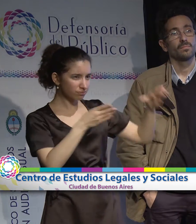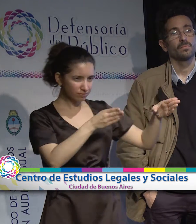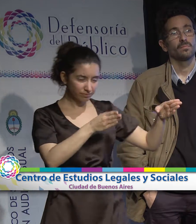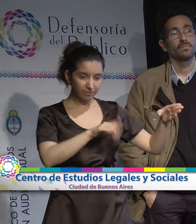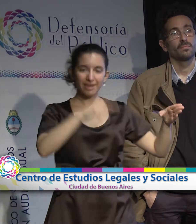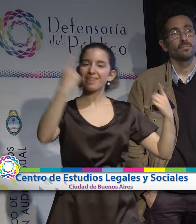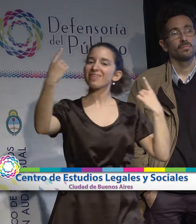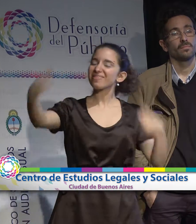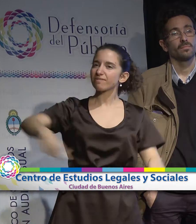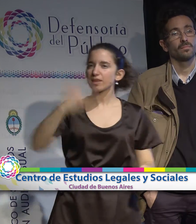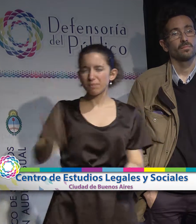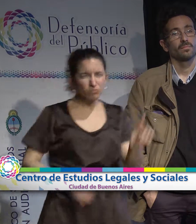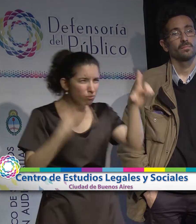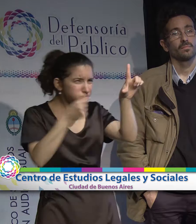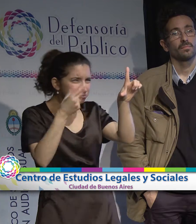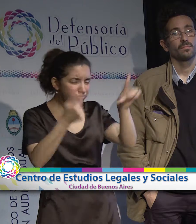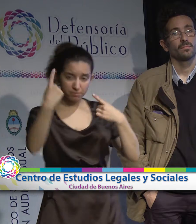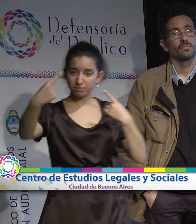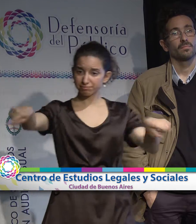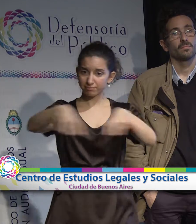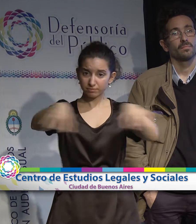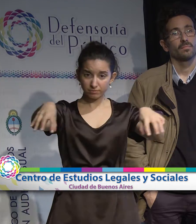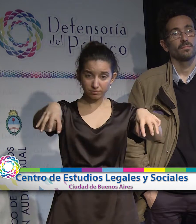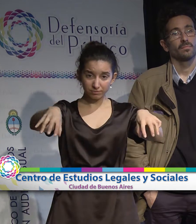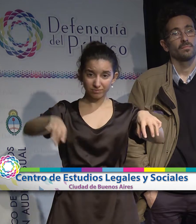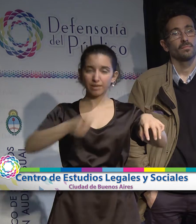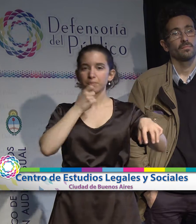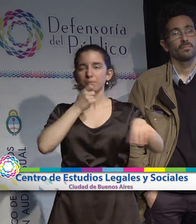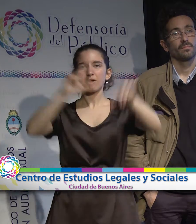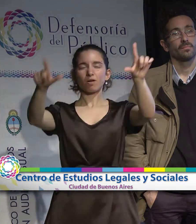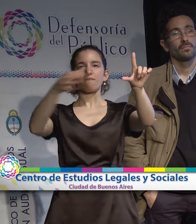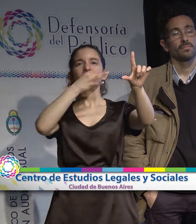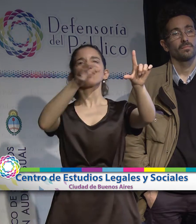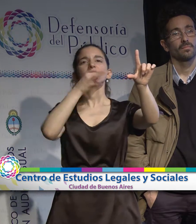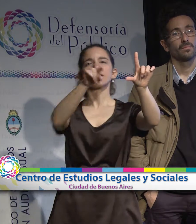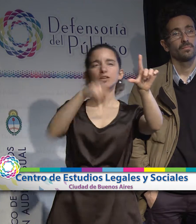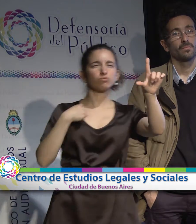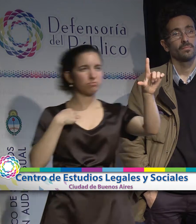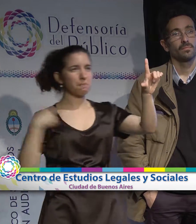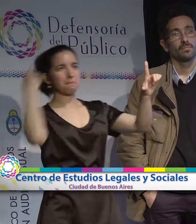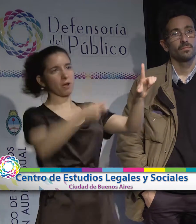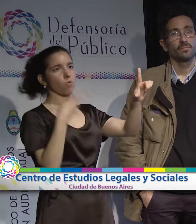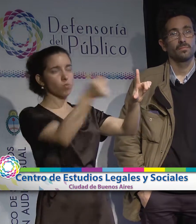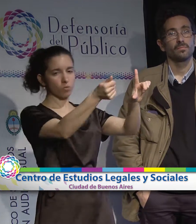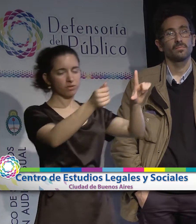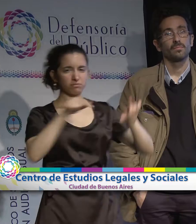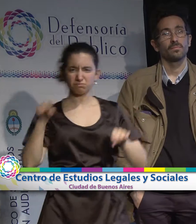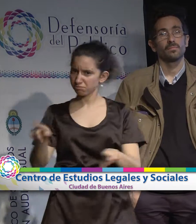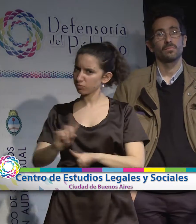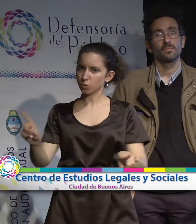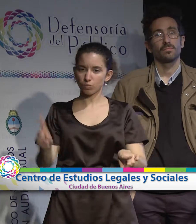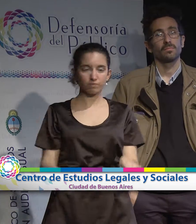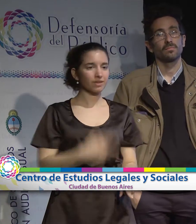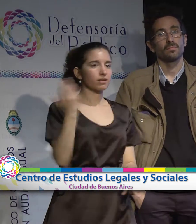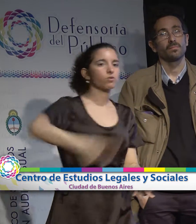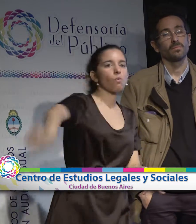son los usuarios y consumidores que están en relaciones de consumo con los proveedores, por lo general por medio de un pago. El derecho de las audiencias entiende